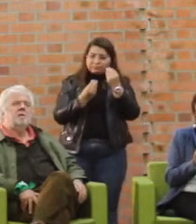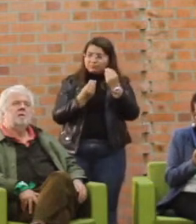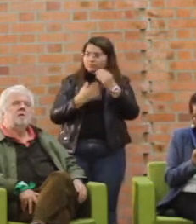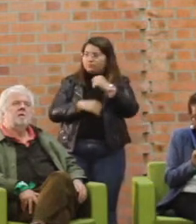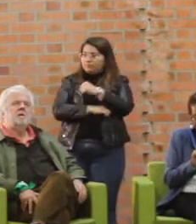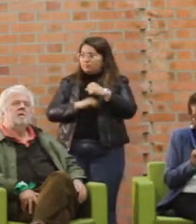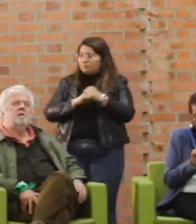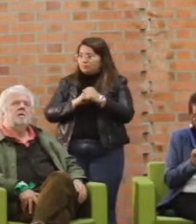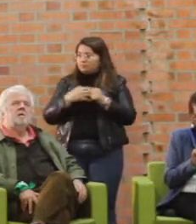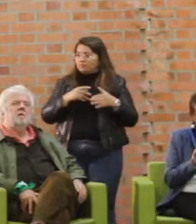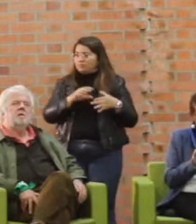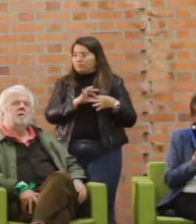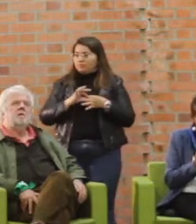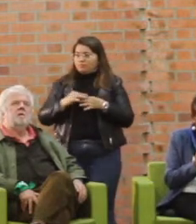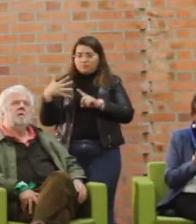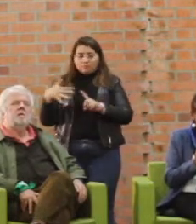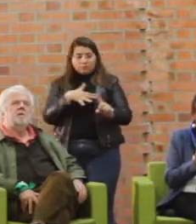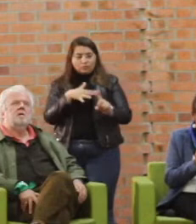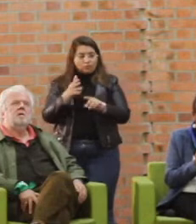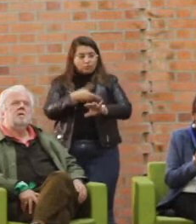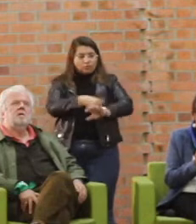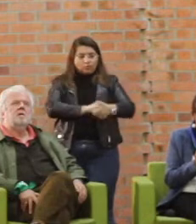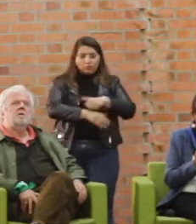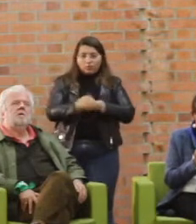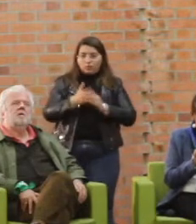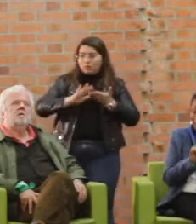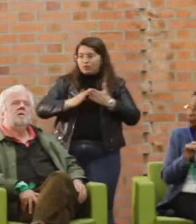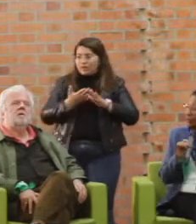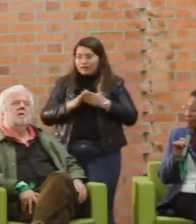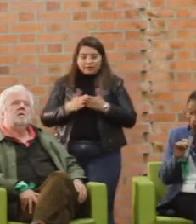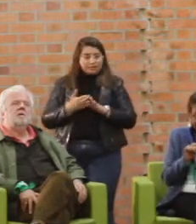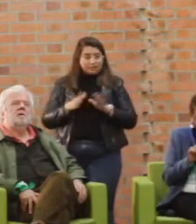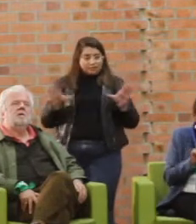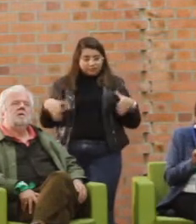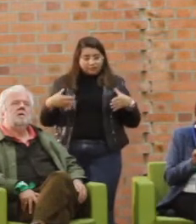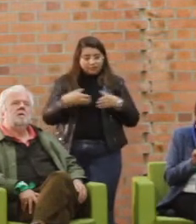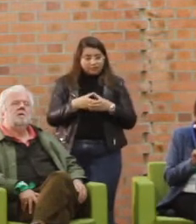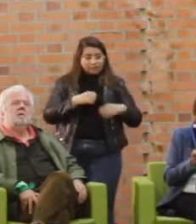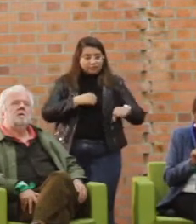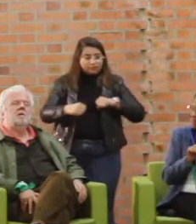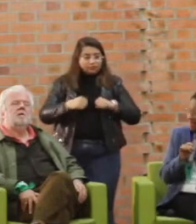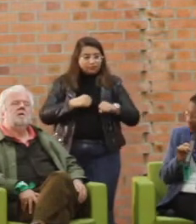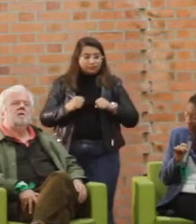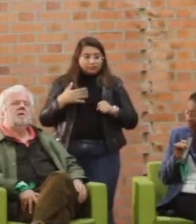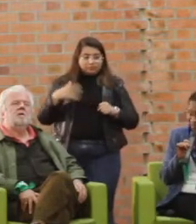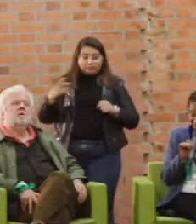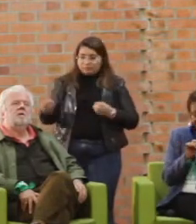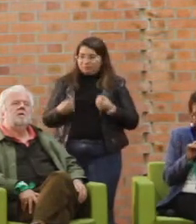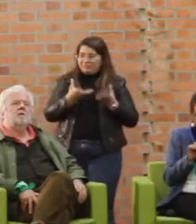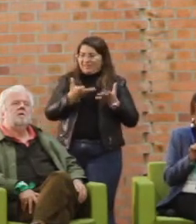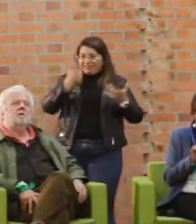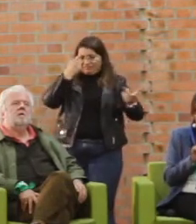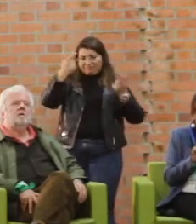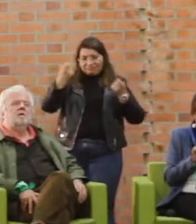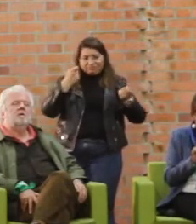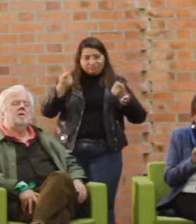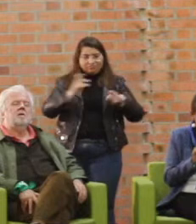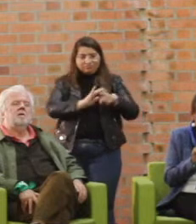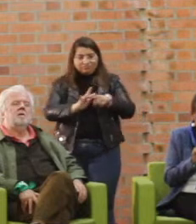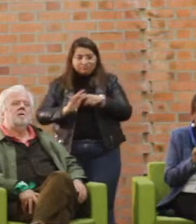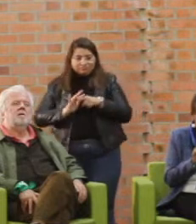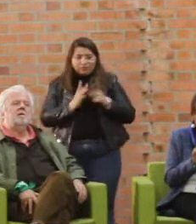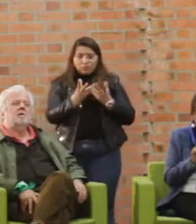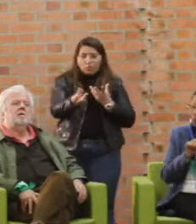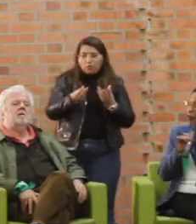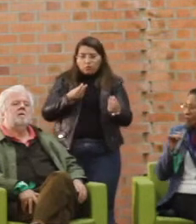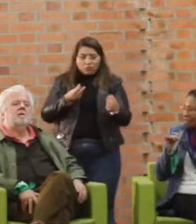habilidades para activistas y grupos comunitarios y de base eso que te ha permitido conocer dinámicas y necesidades de estos